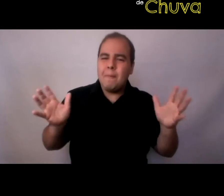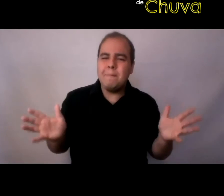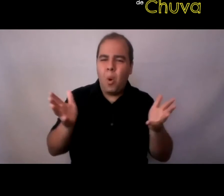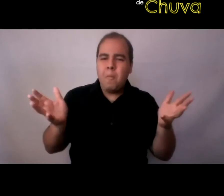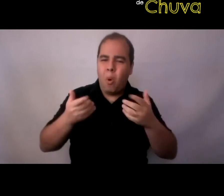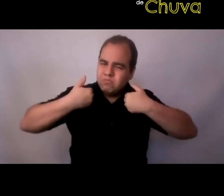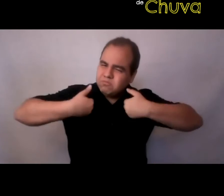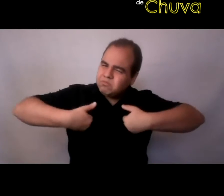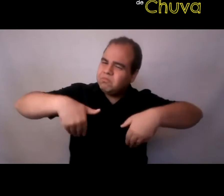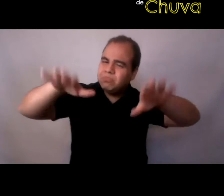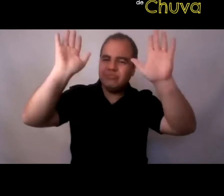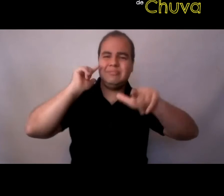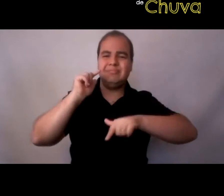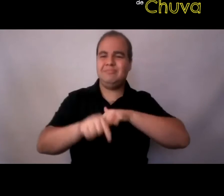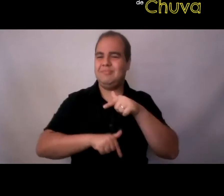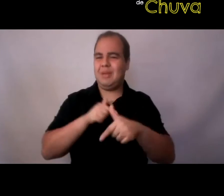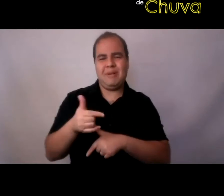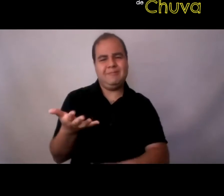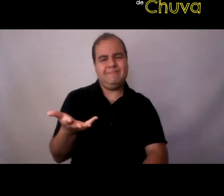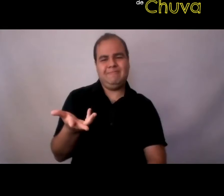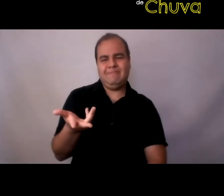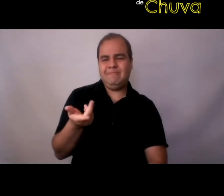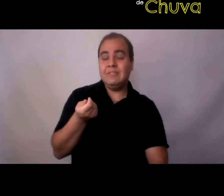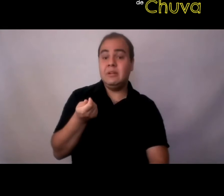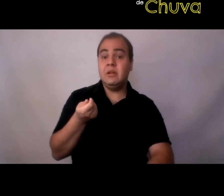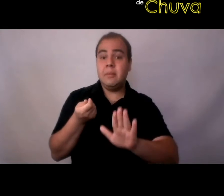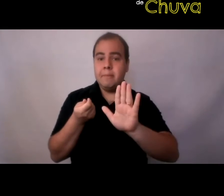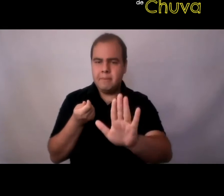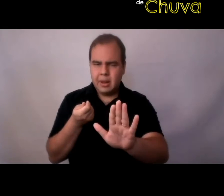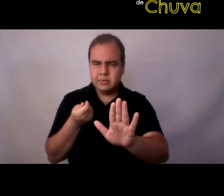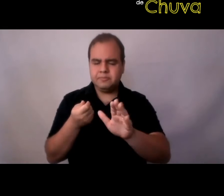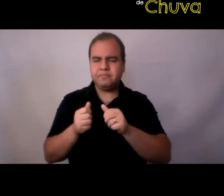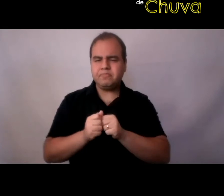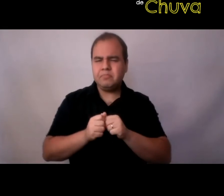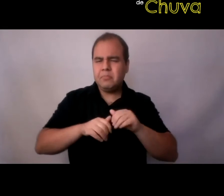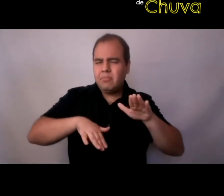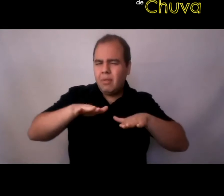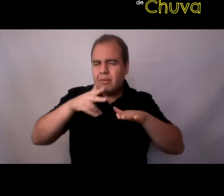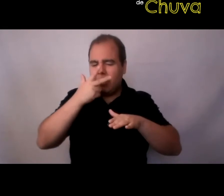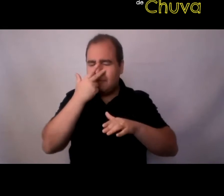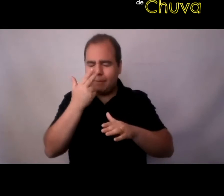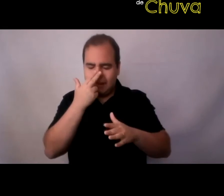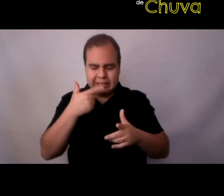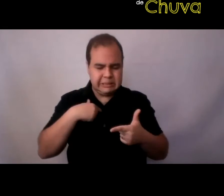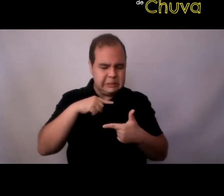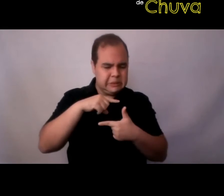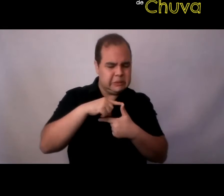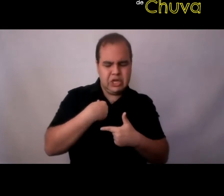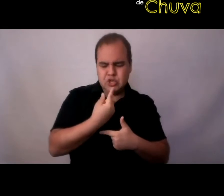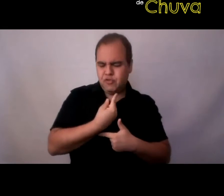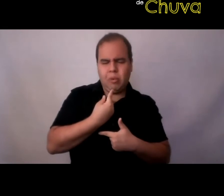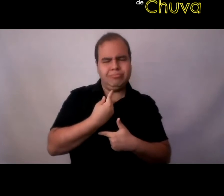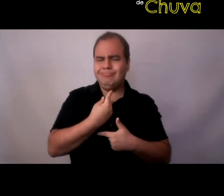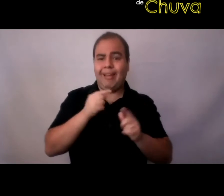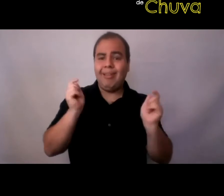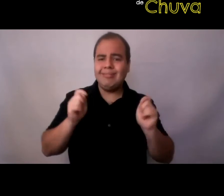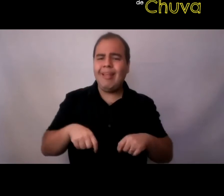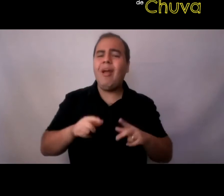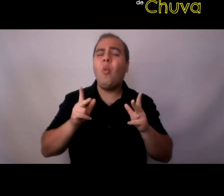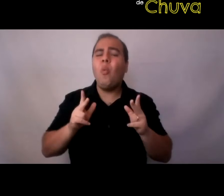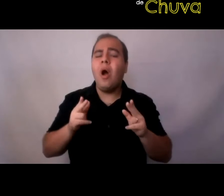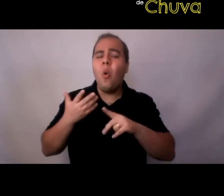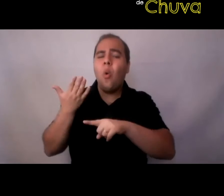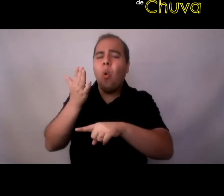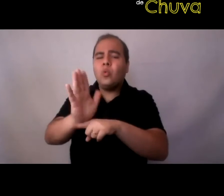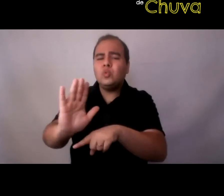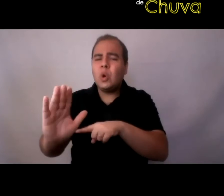eventualmente, pontualmente, individualmente, mas mesmo que as nossas ações sejam individuais, a gente está trabalhando um espírito colaborativo